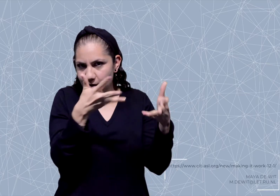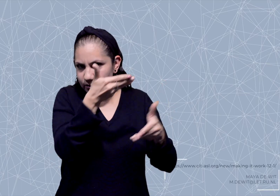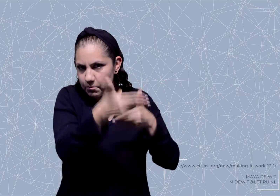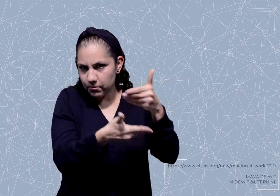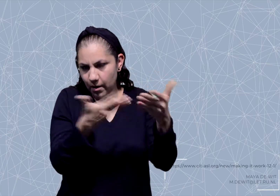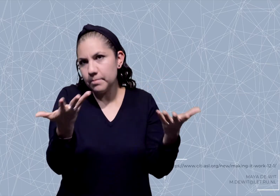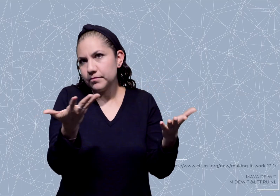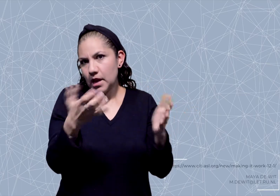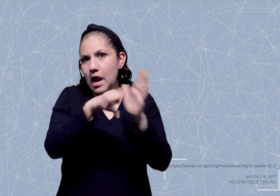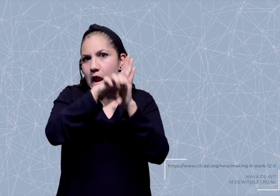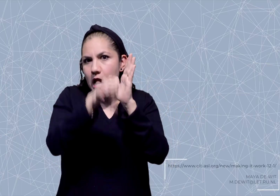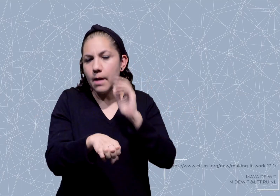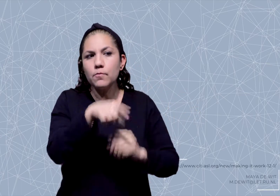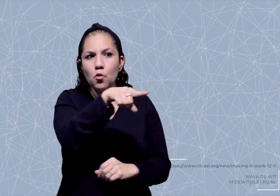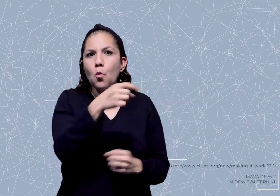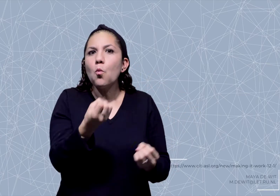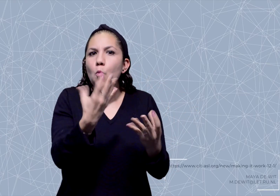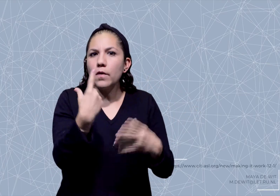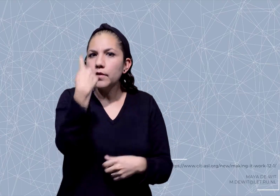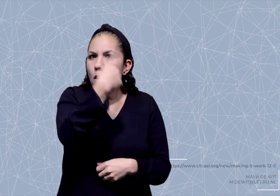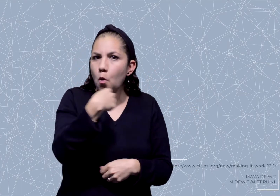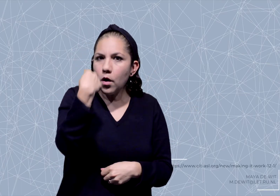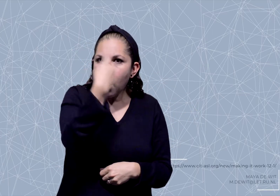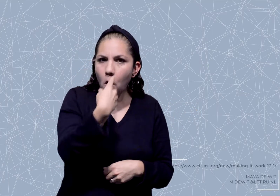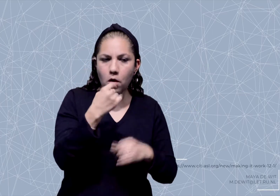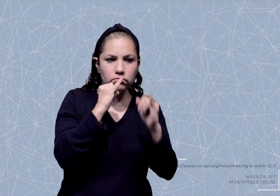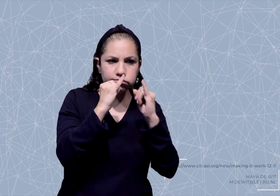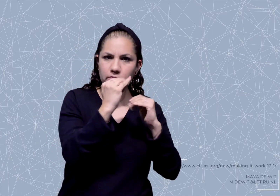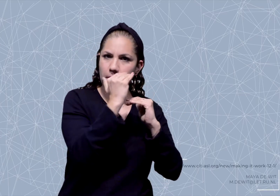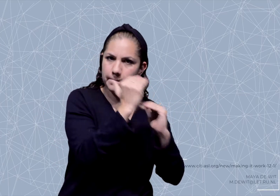como por los clientes.